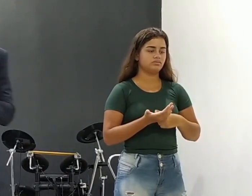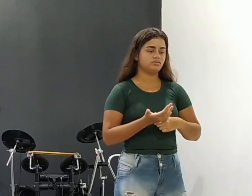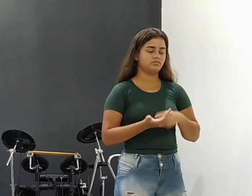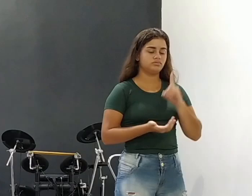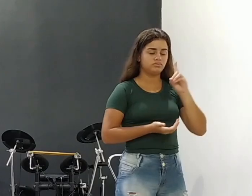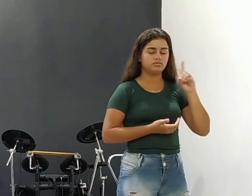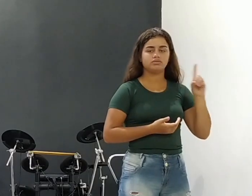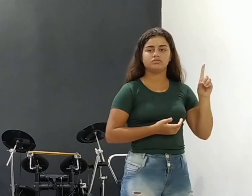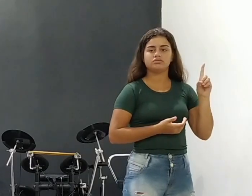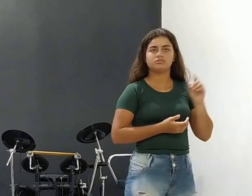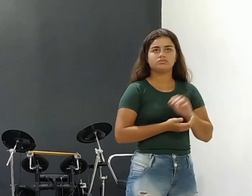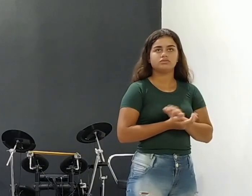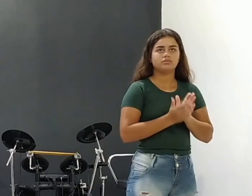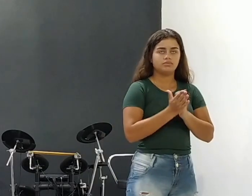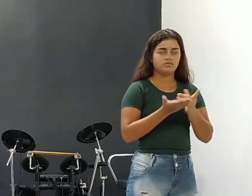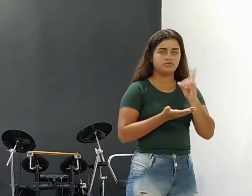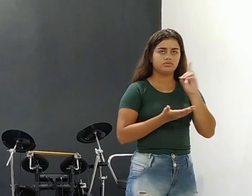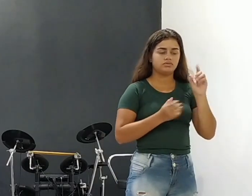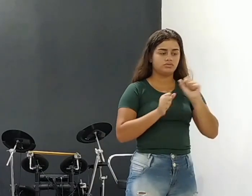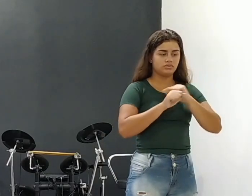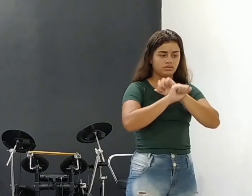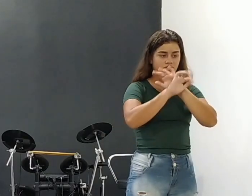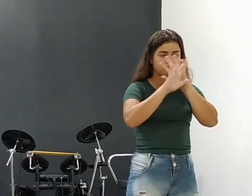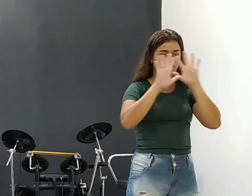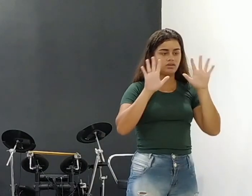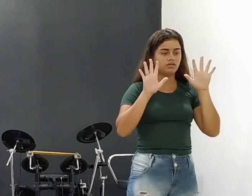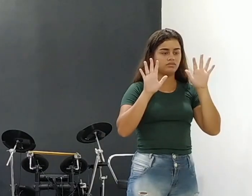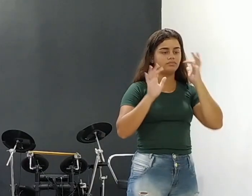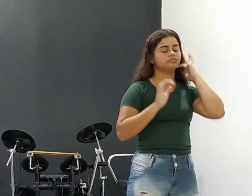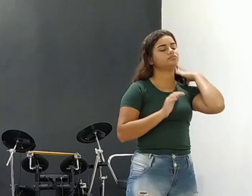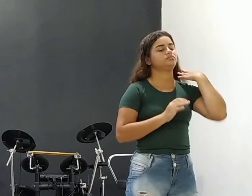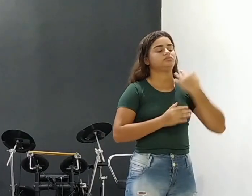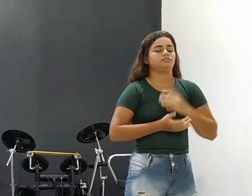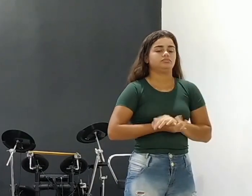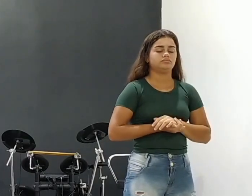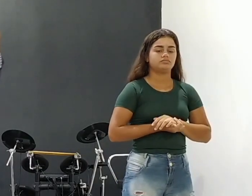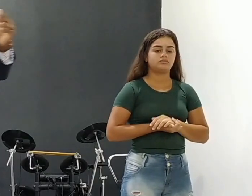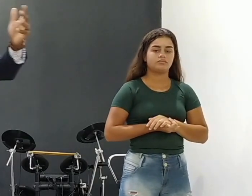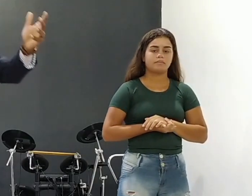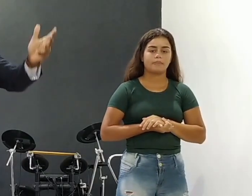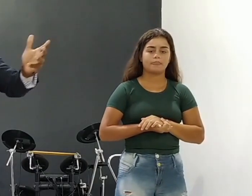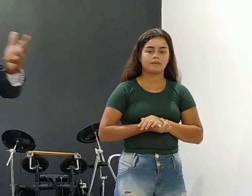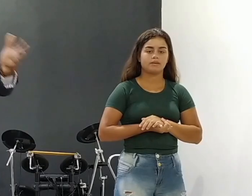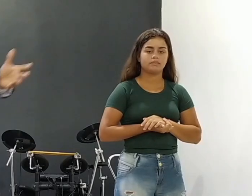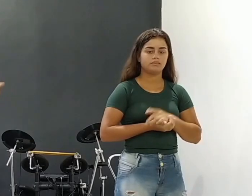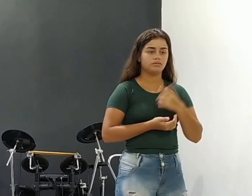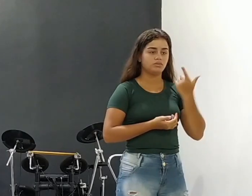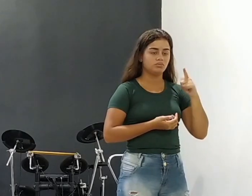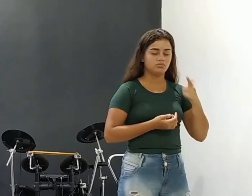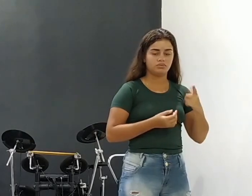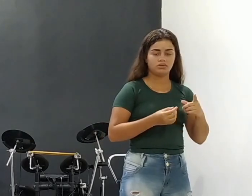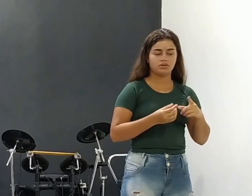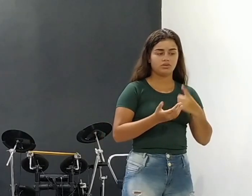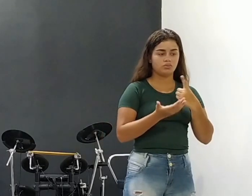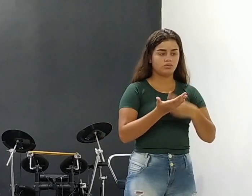Porque a Bíblia é muito clara, ela não traz da palavra de Deus tendo um compromisso com aquele que não tem compromisso com